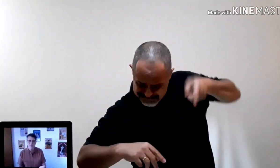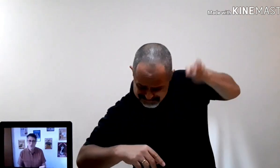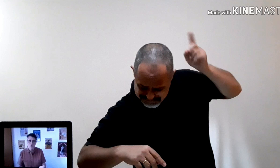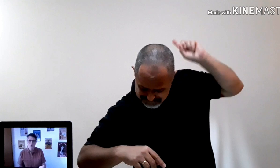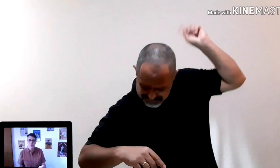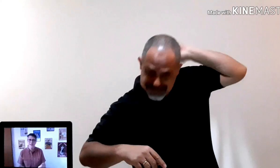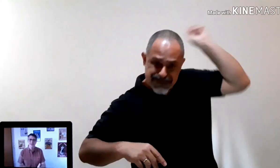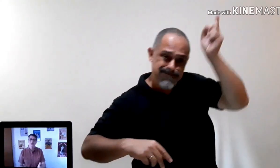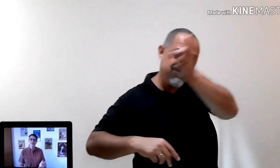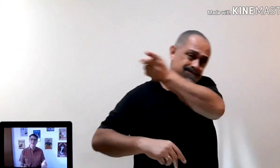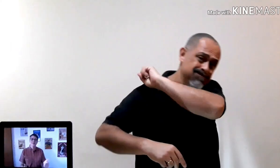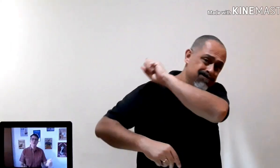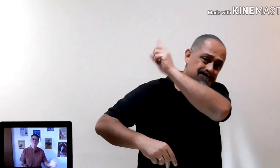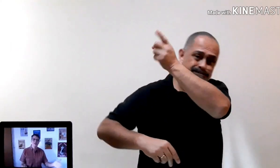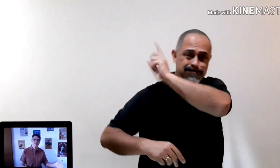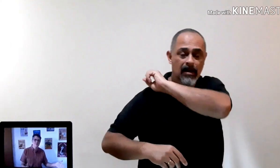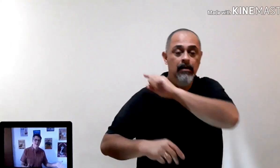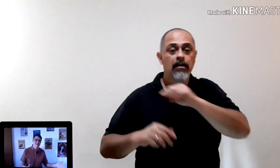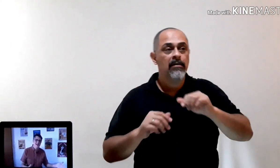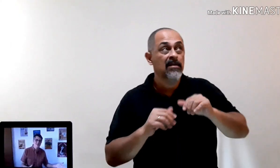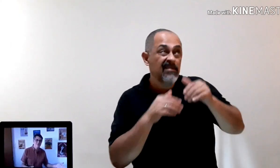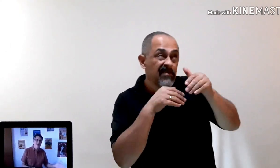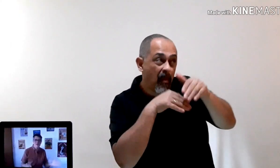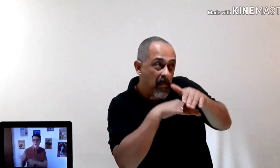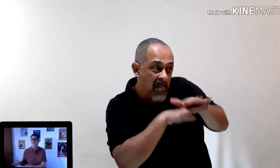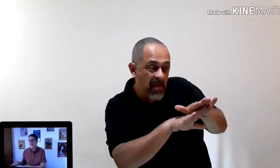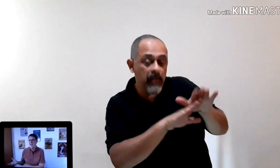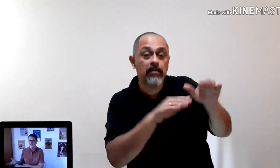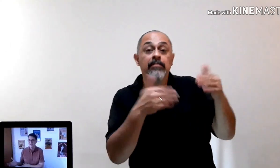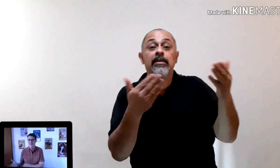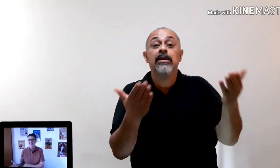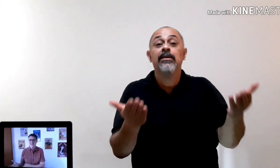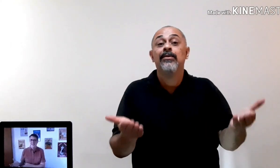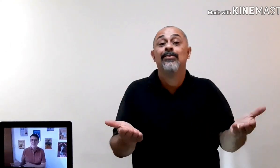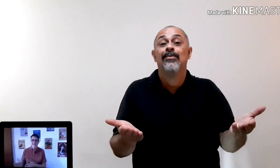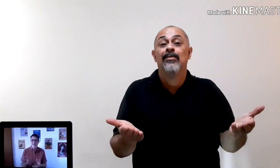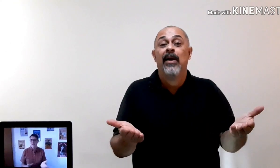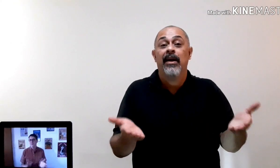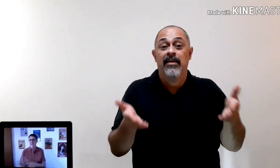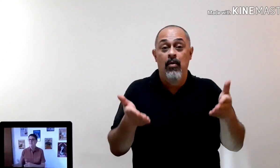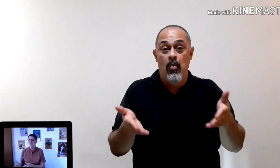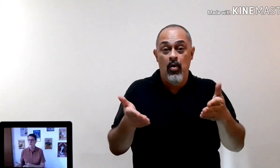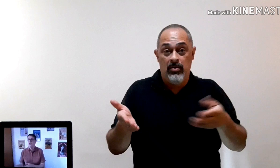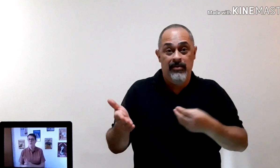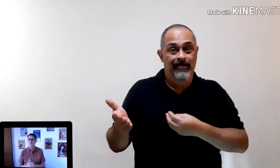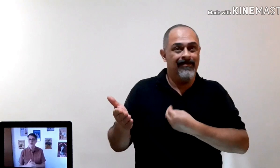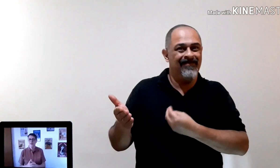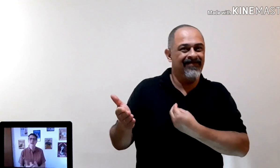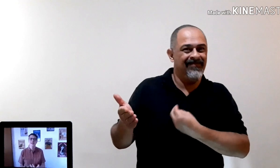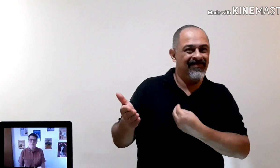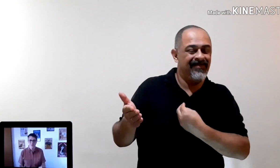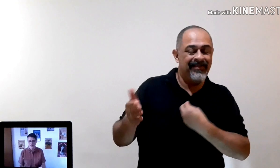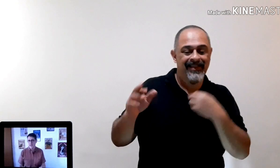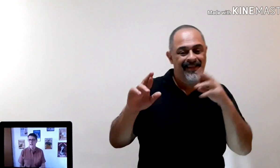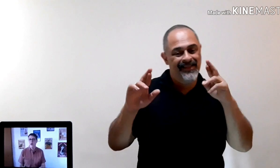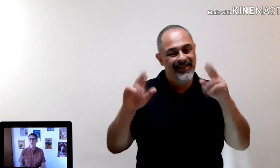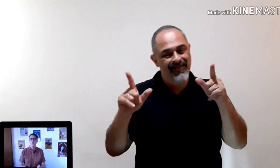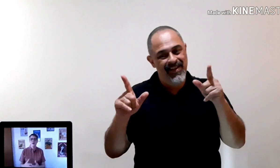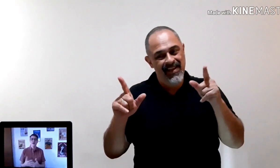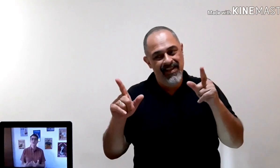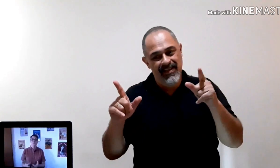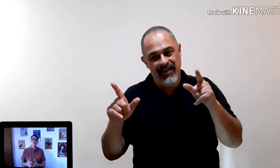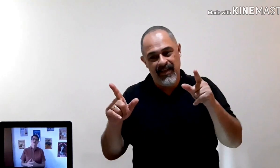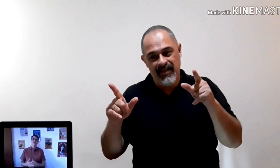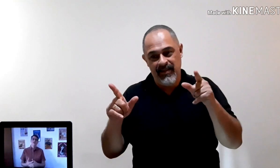é um exemplo de tudo aquilo que a teologia da prosperidade prega ao contrário, né? Ele não teve nenhum tipo de ganho